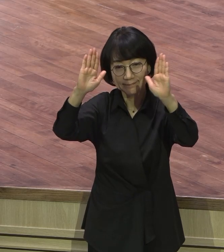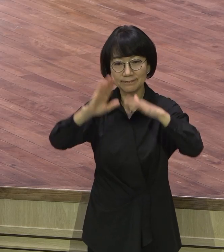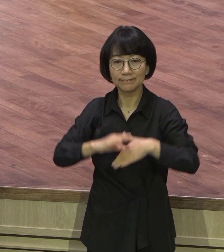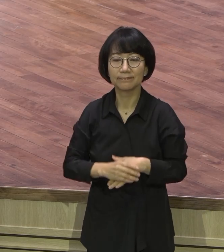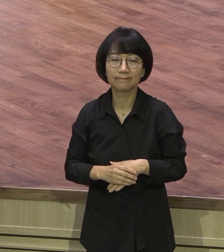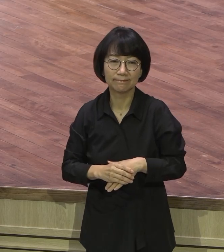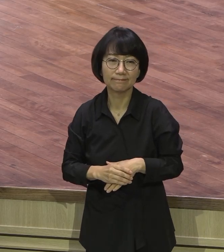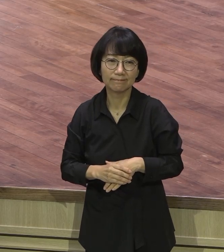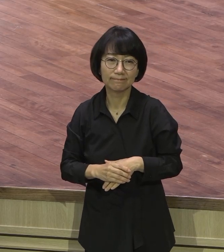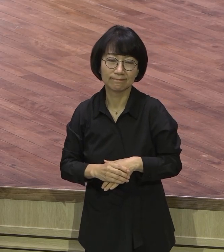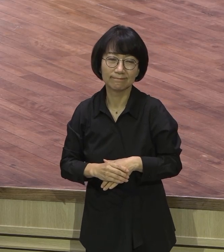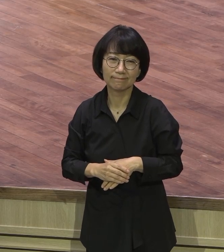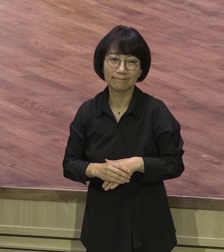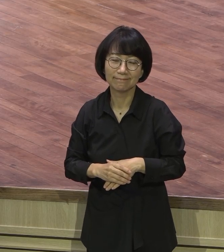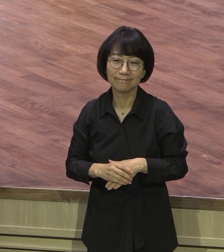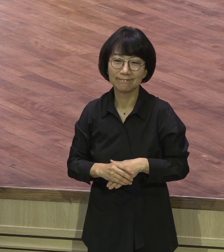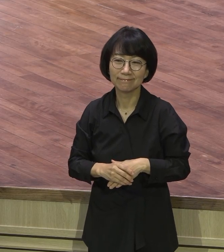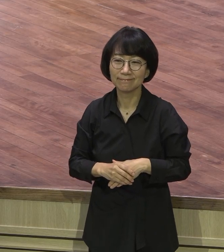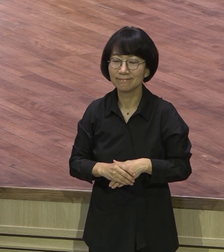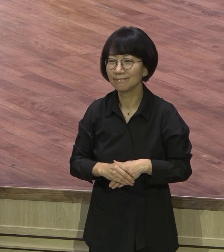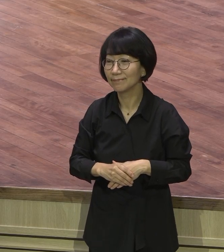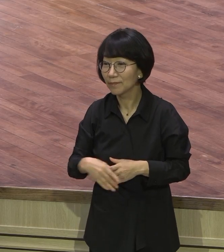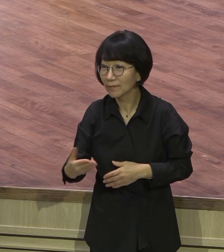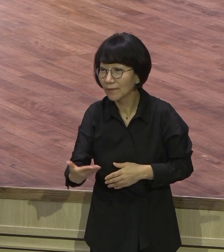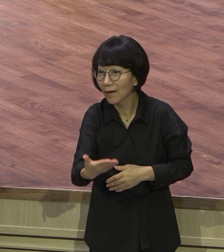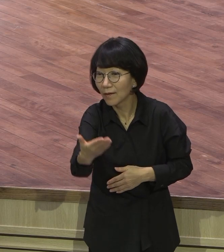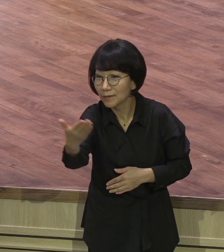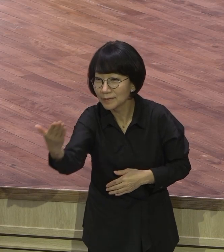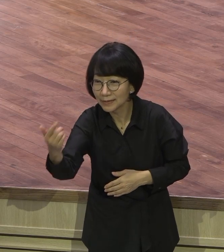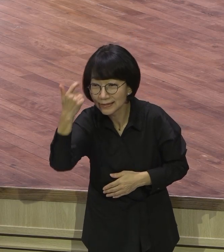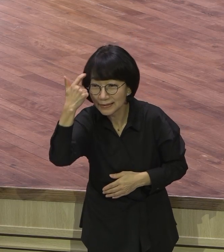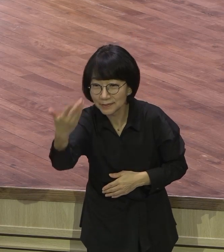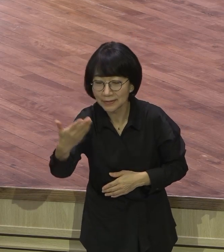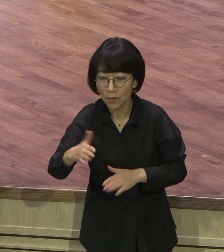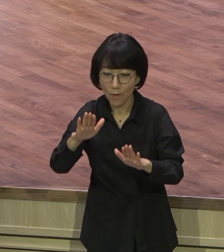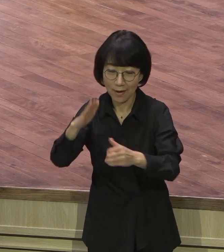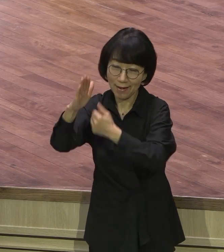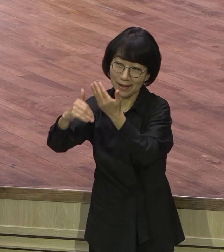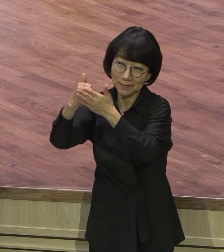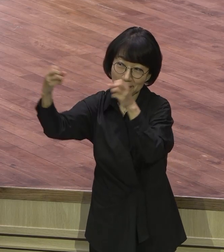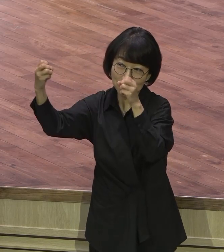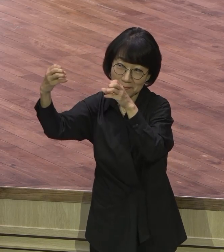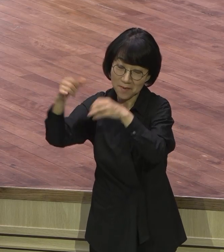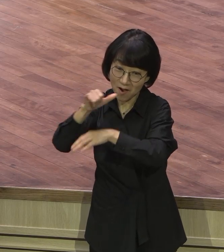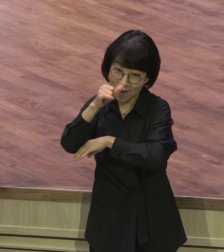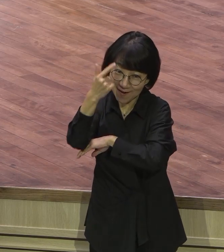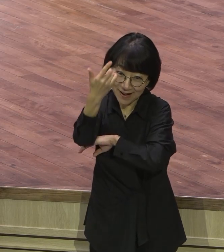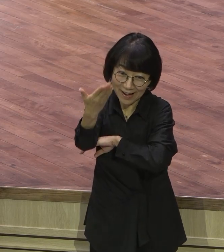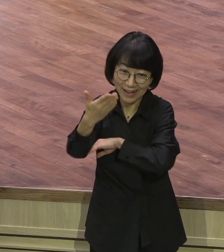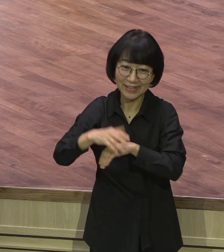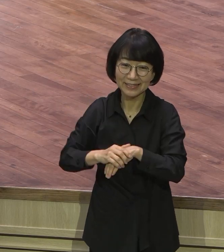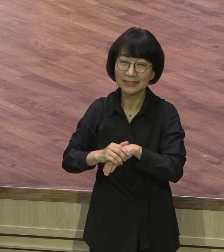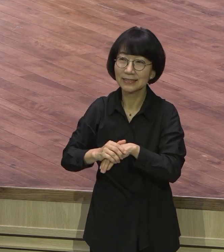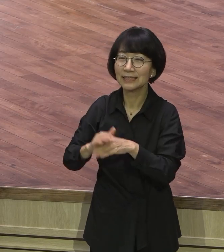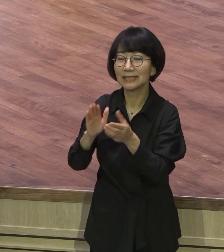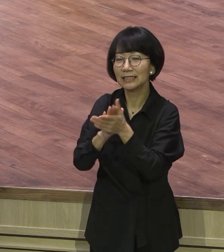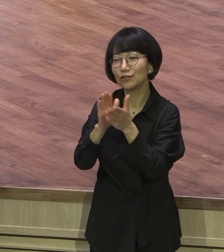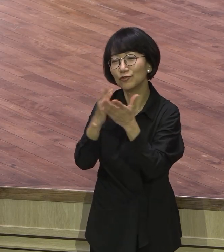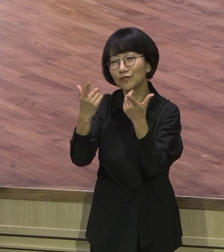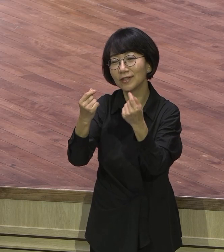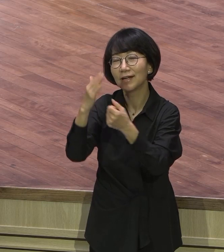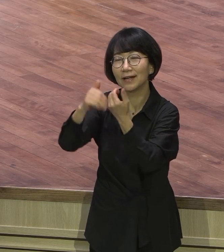자 여러분. 여러분은 하나님과 오늘 대화했습니까? 하나님 앞에 같이 친구처럼